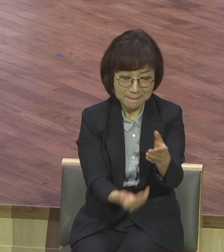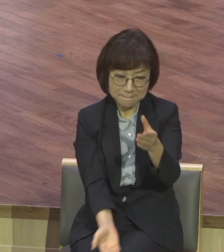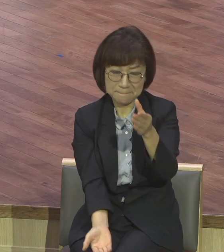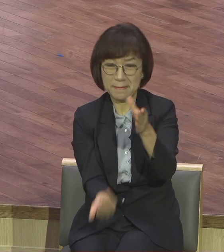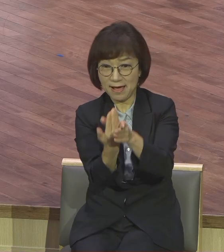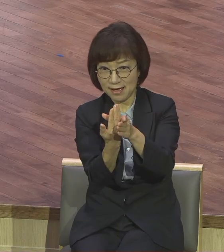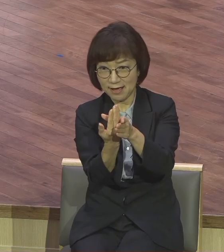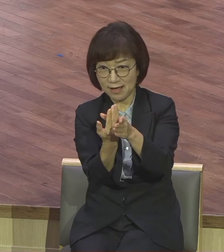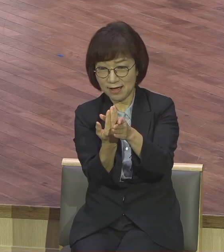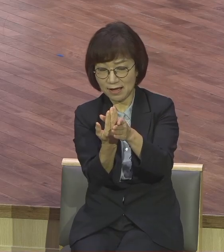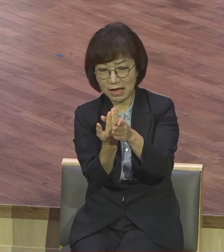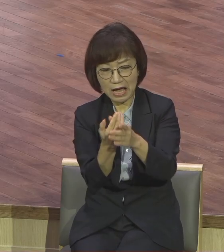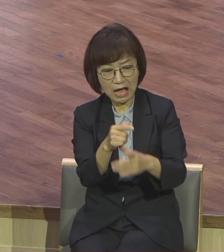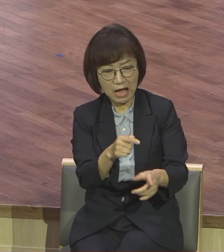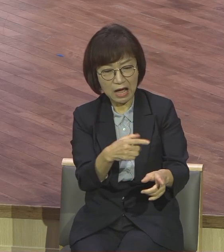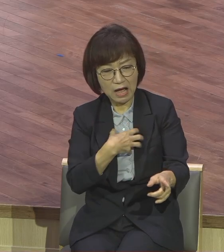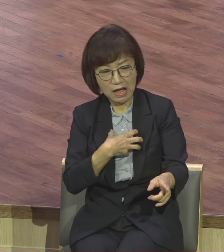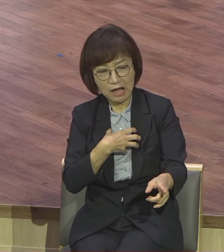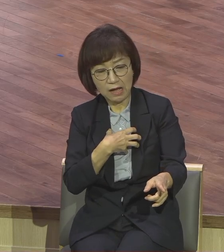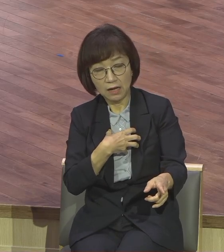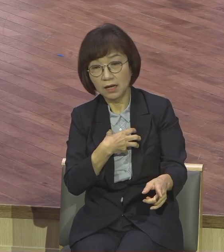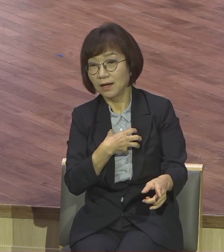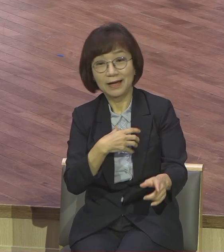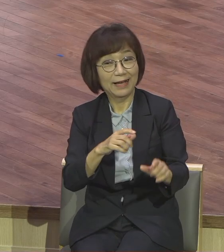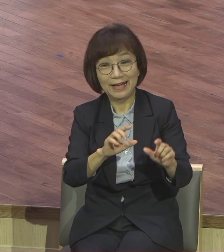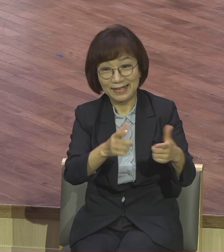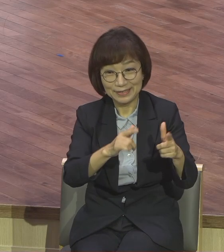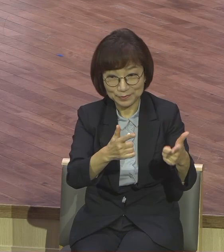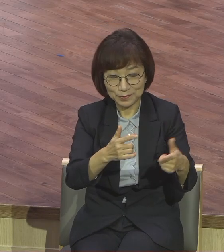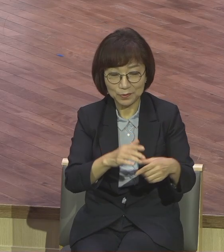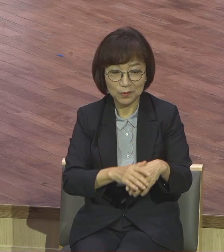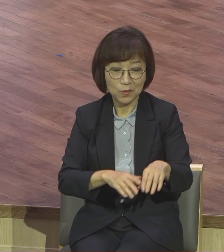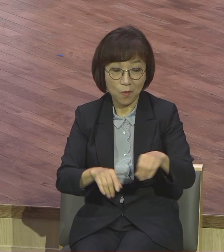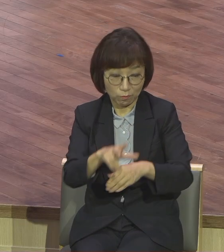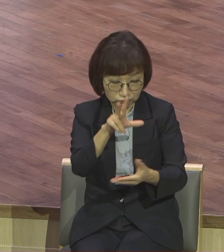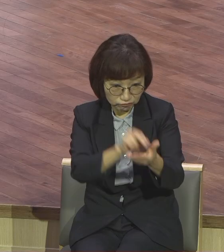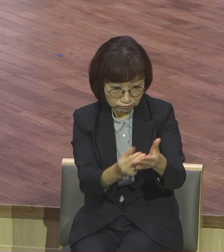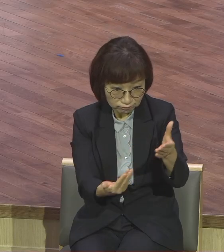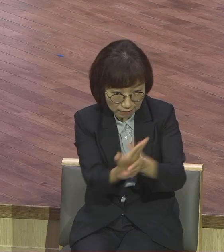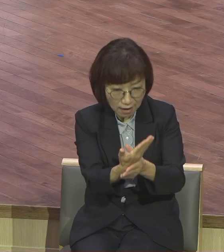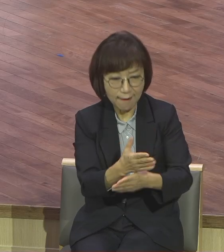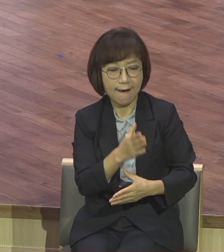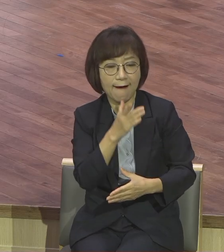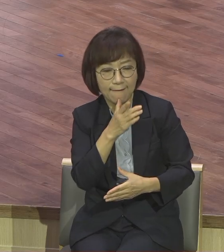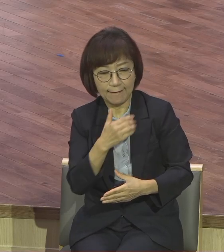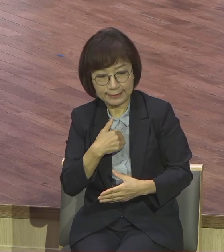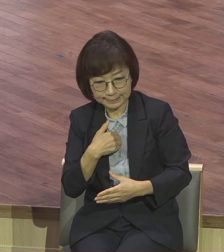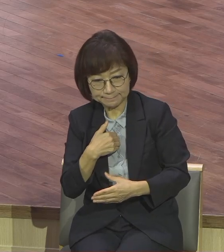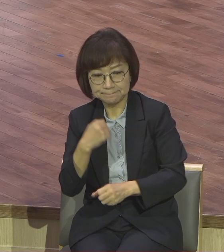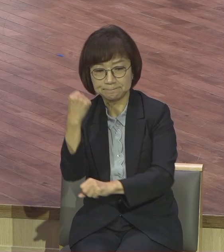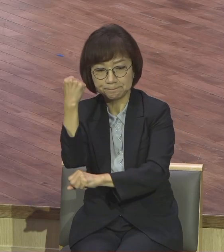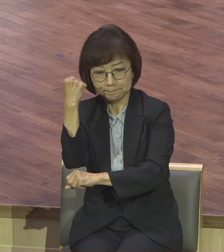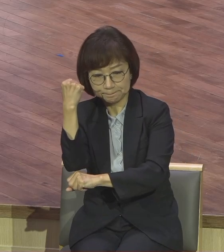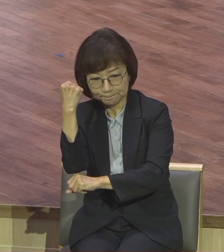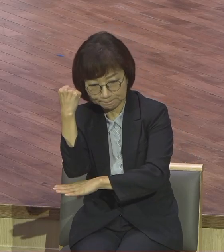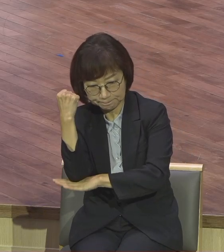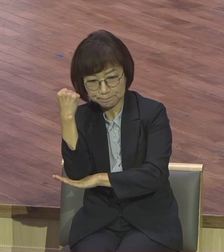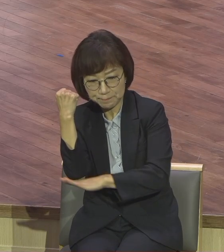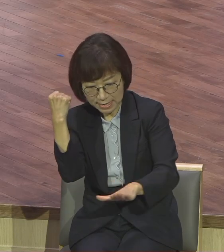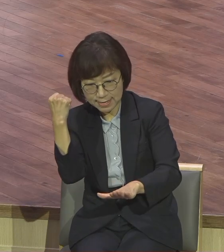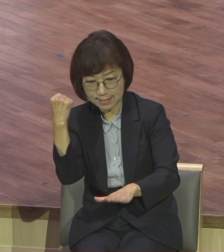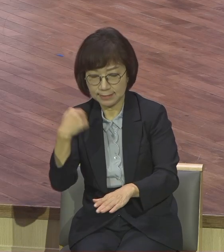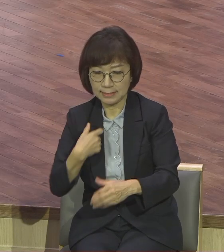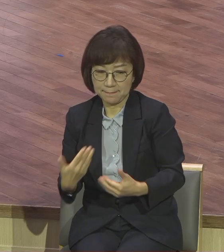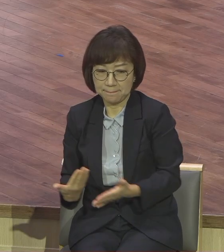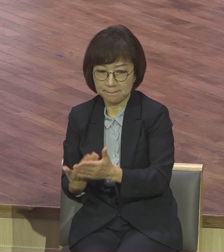걸림돌 장애물이 아니라 디딤돌 발판이 되도록 여러분이 빨리 바꿔야, 체질을 바꿔야